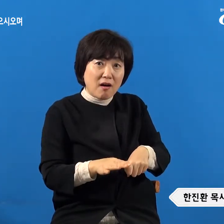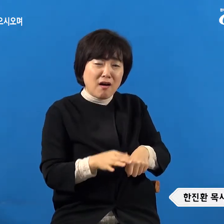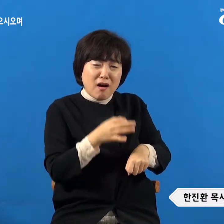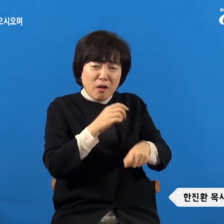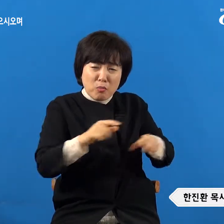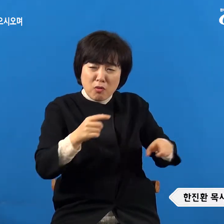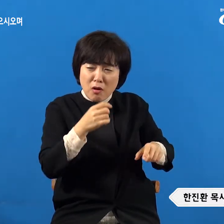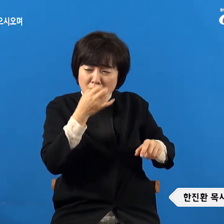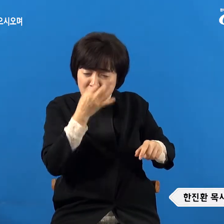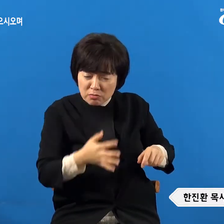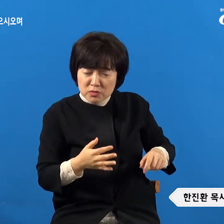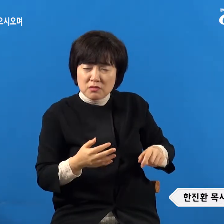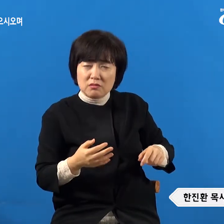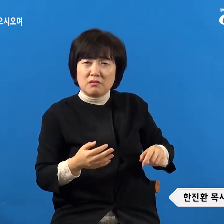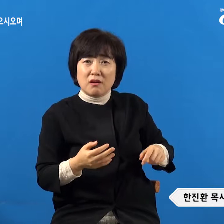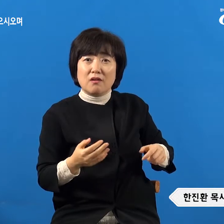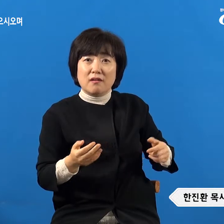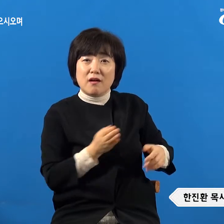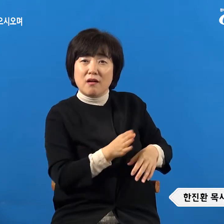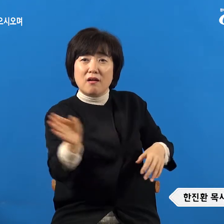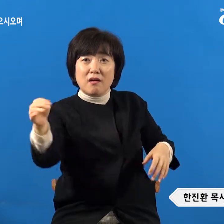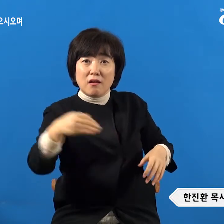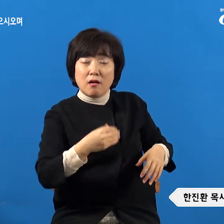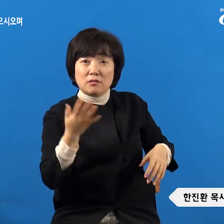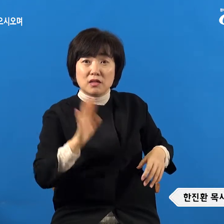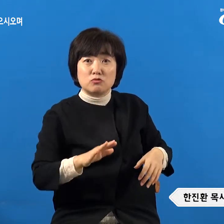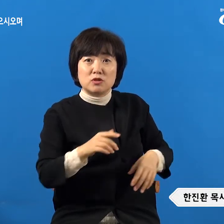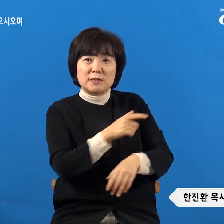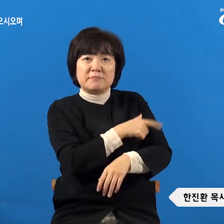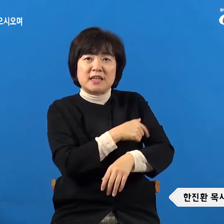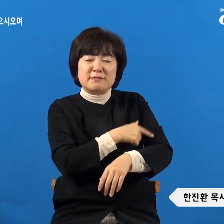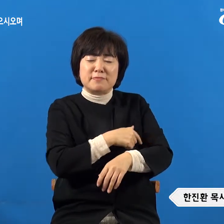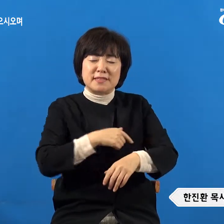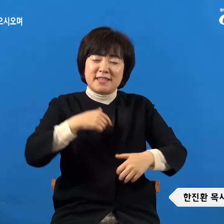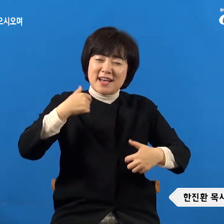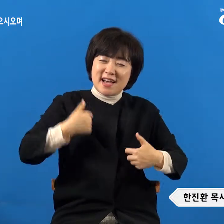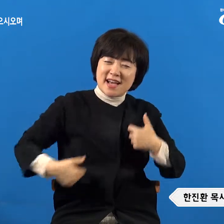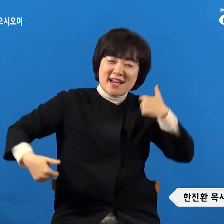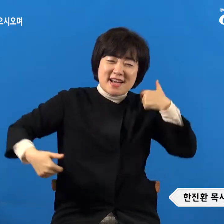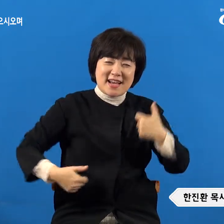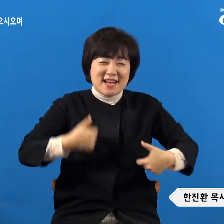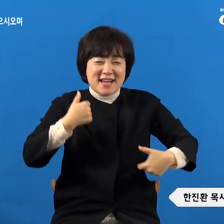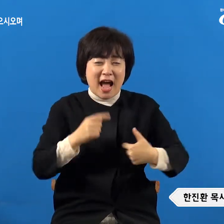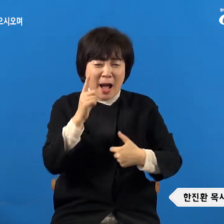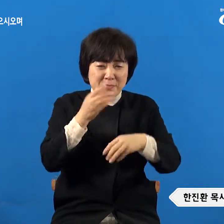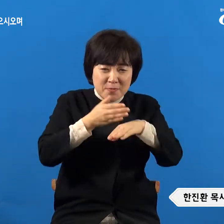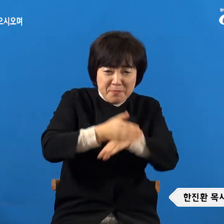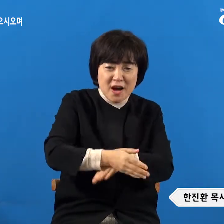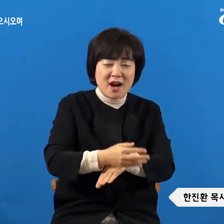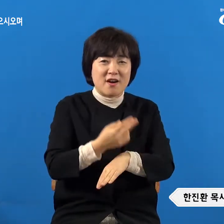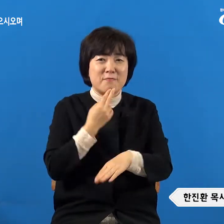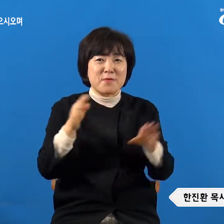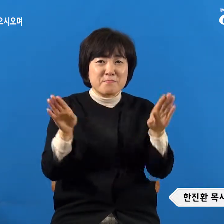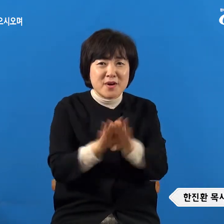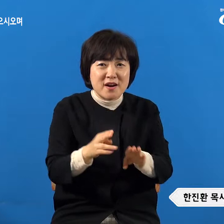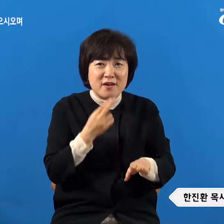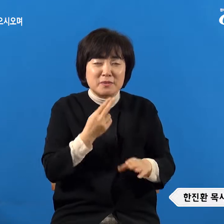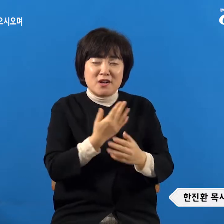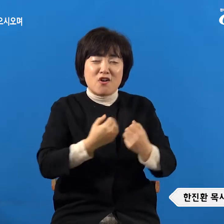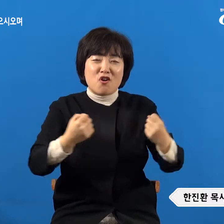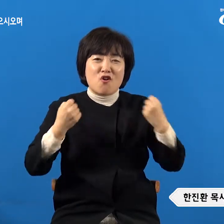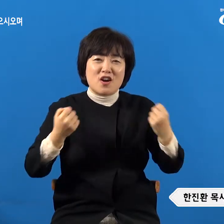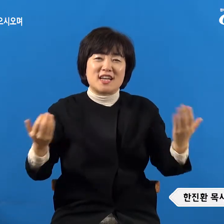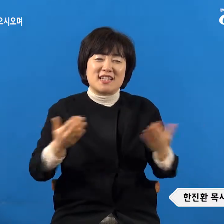그 힘든 거리지요. 그런데 그 집사님은 하루도 결근하지 않고 아주 건강하게